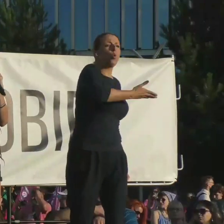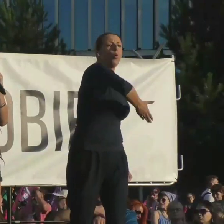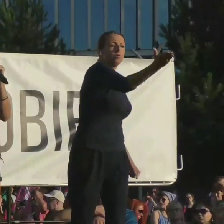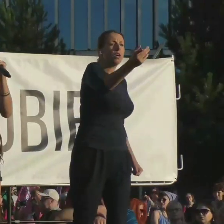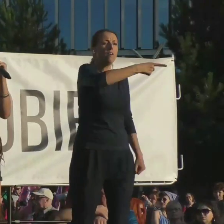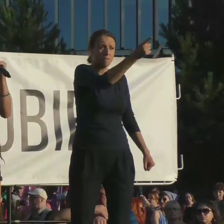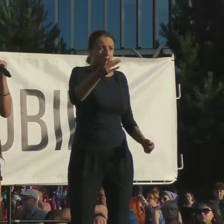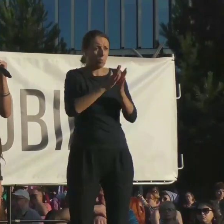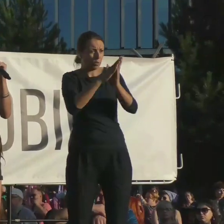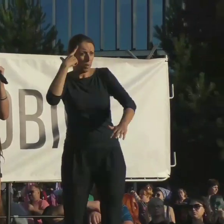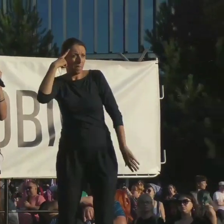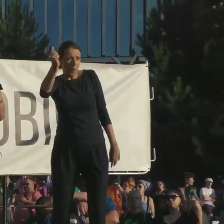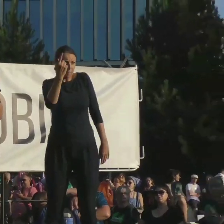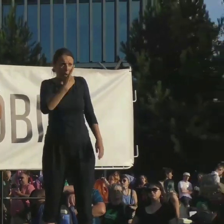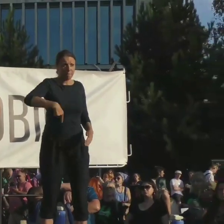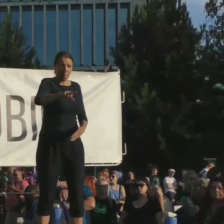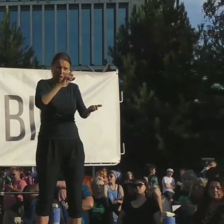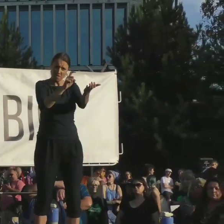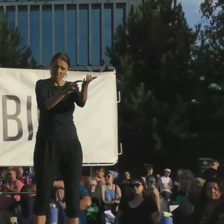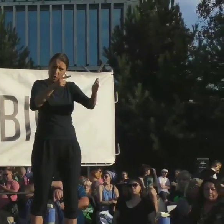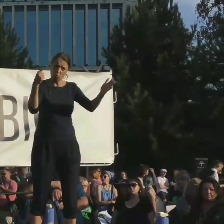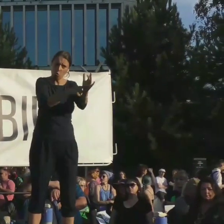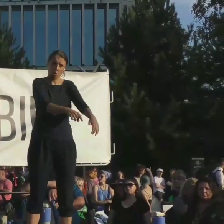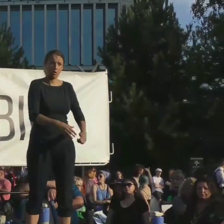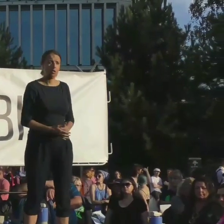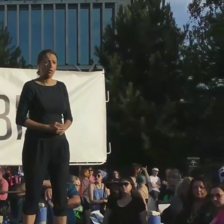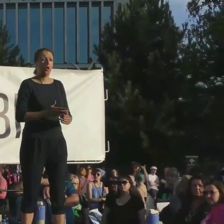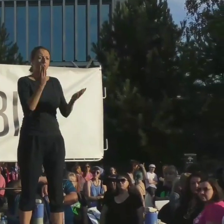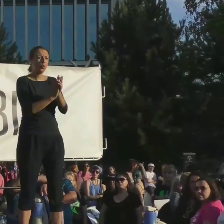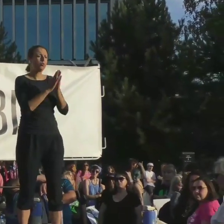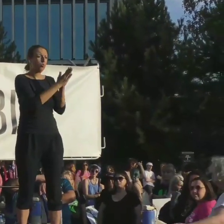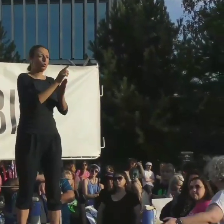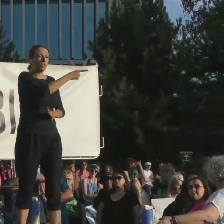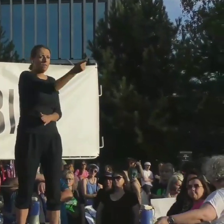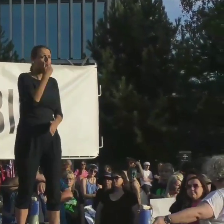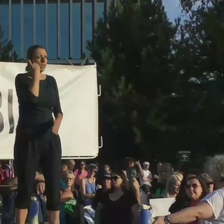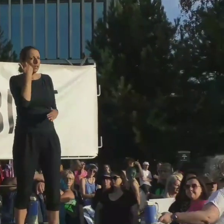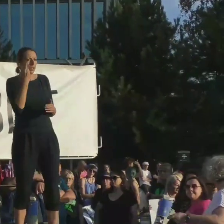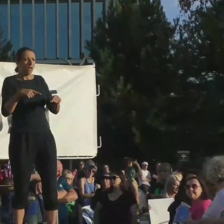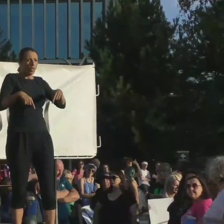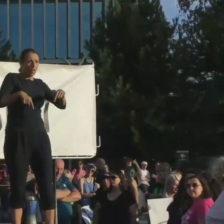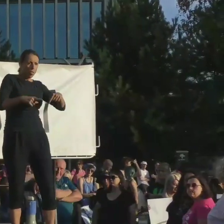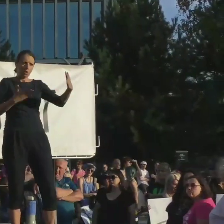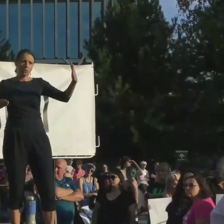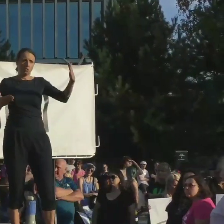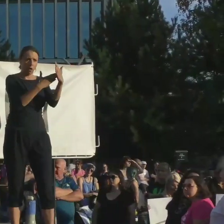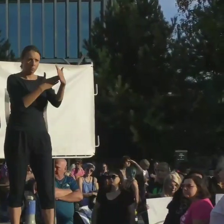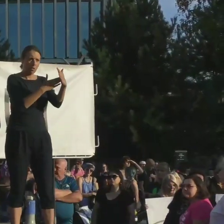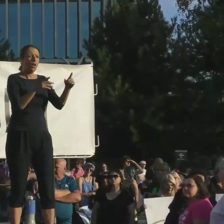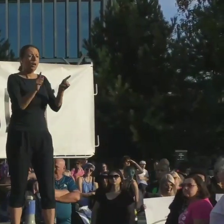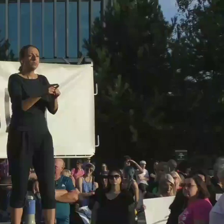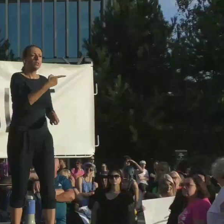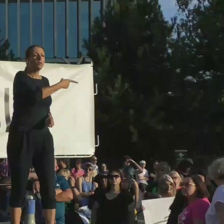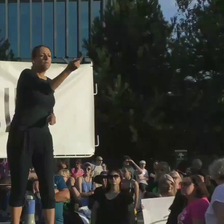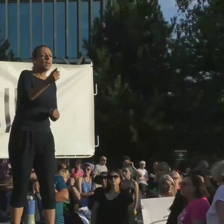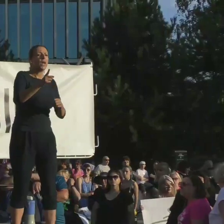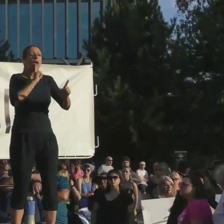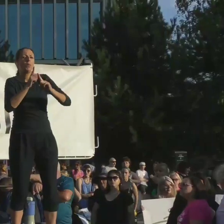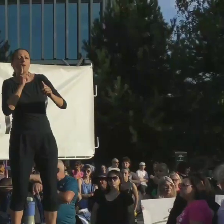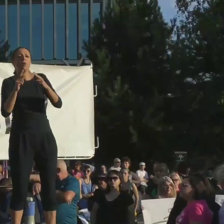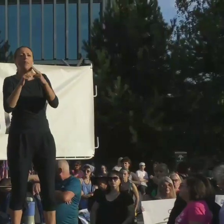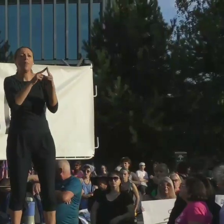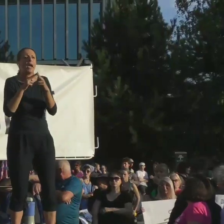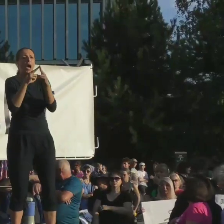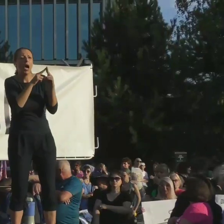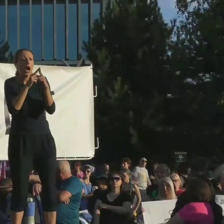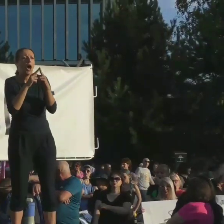zapamiętajcie to sobie, bo tego właśnie od was oczekujemy. Przestańcie być tchórzami. Przestańcie negocjować z fundamentalistami za